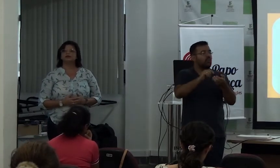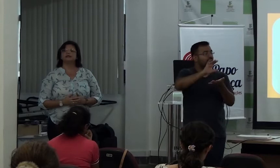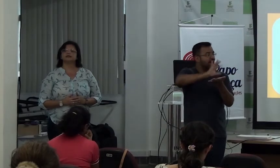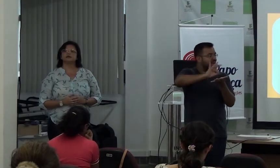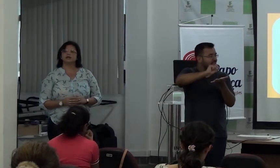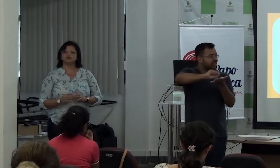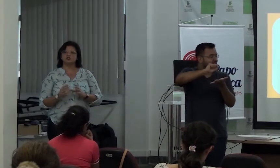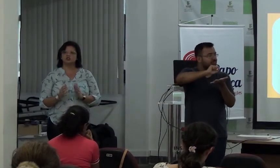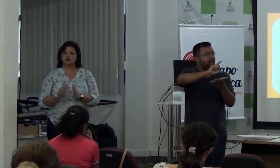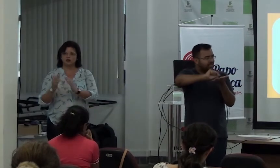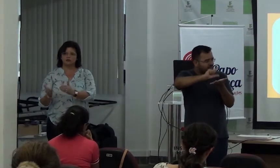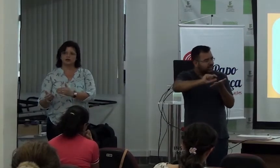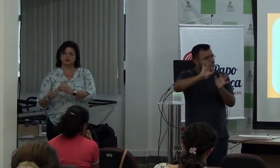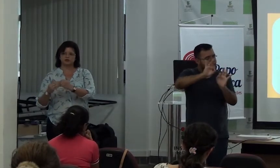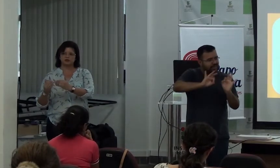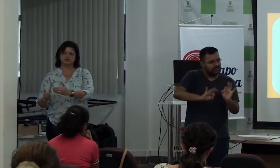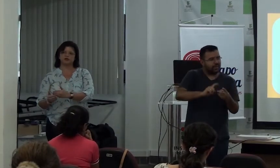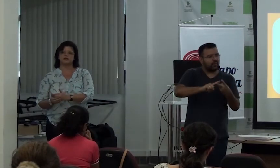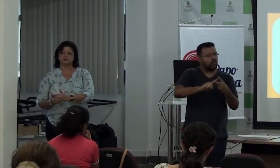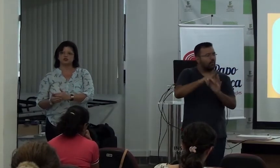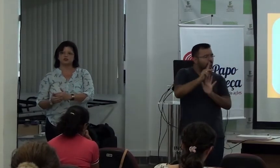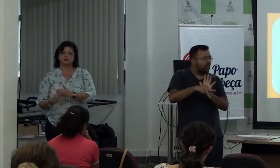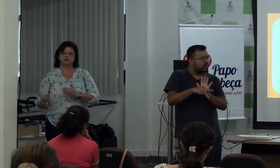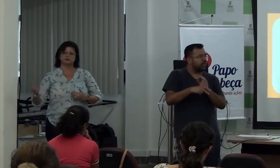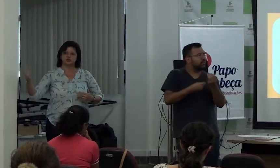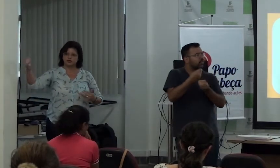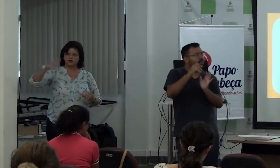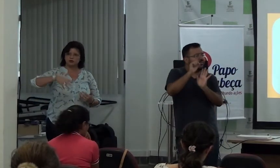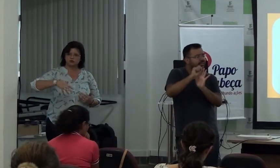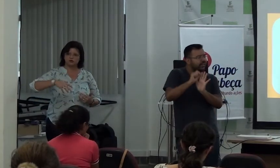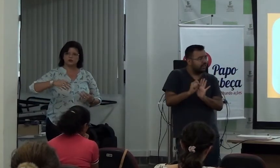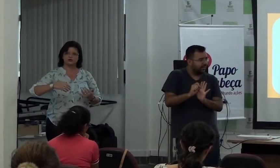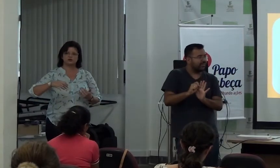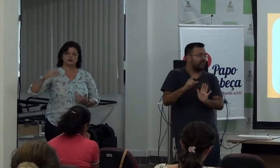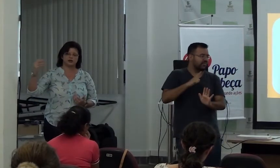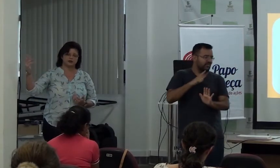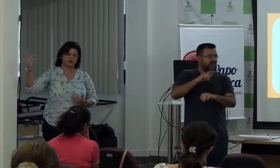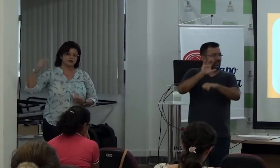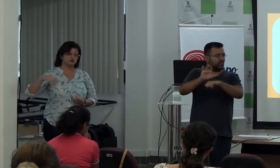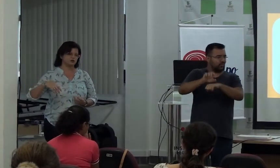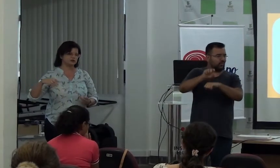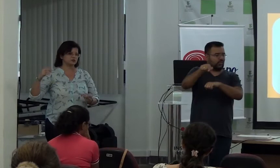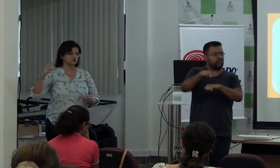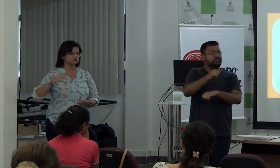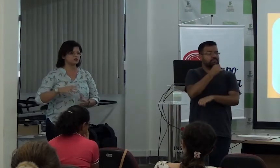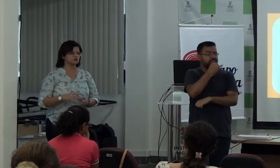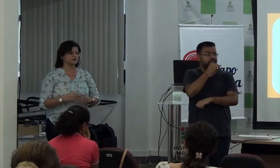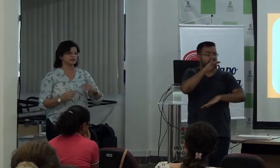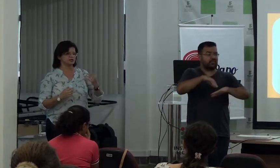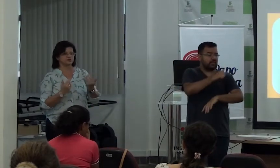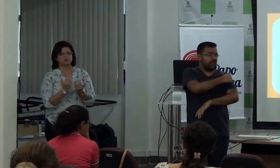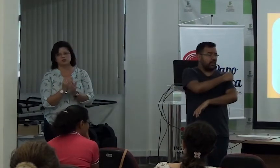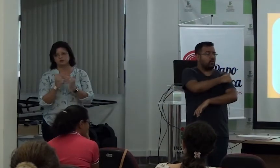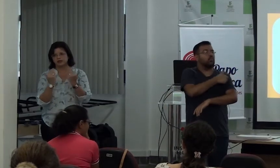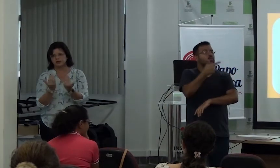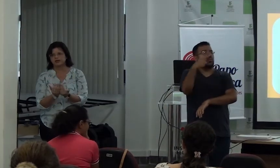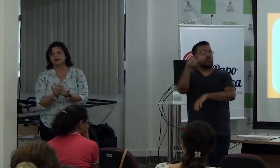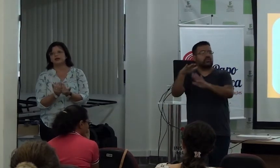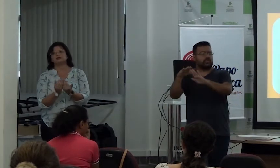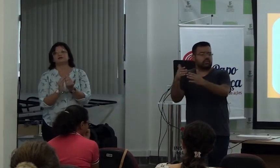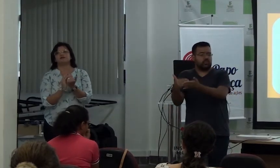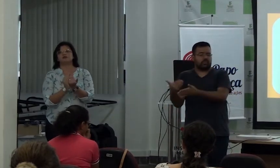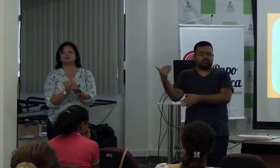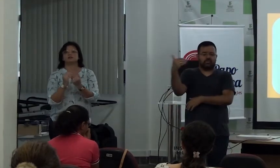projeto. Então, aí a gente está colaborando com o CEFOR nesse sentido. Então, chegam alunos, né, de outras instituições, aí às vezes não